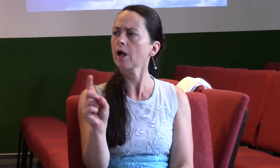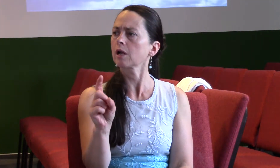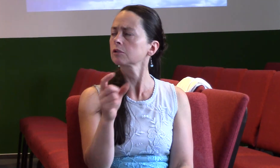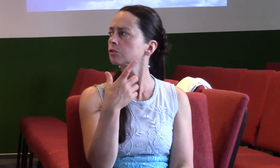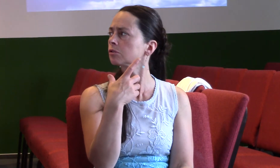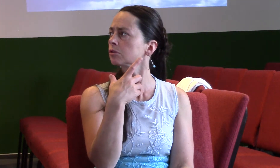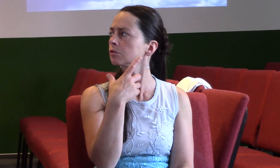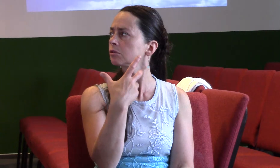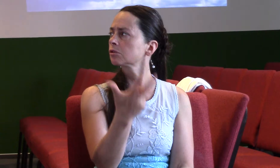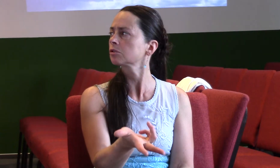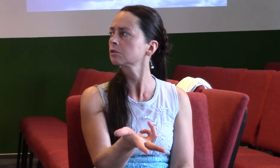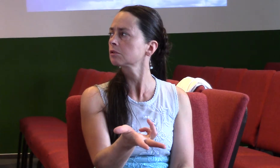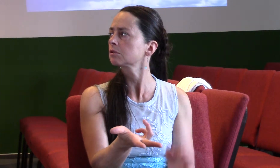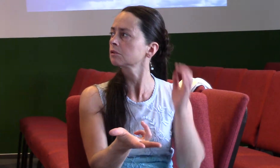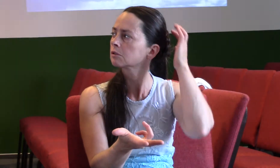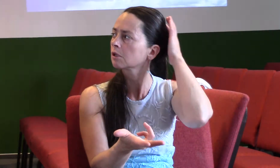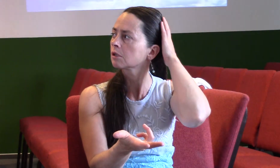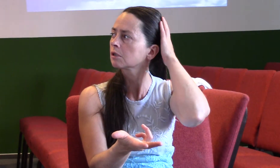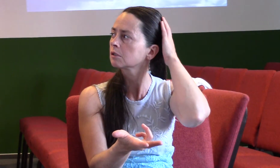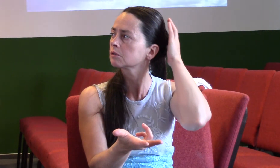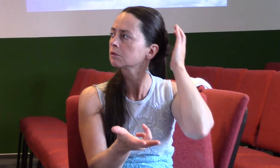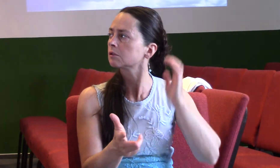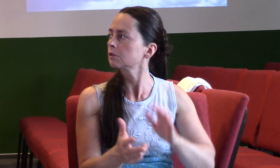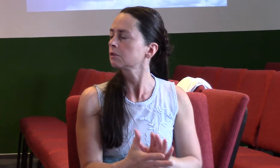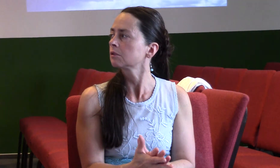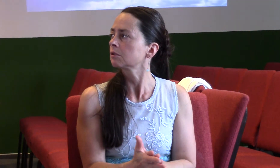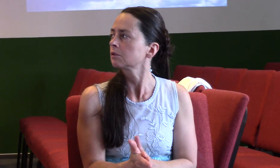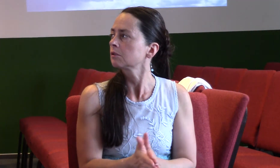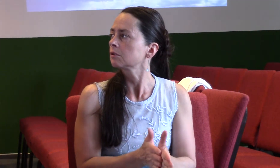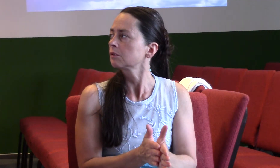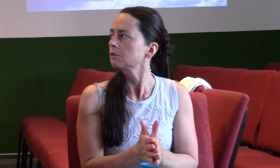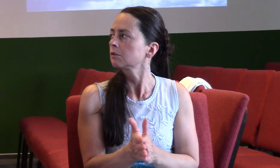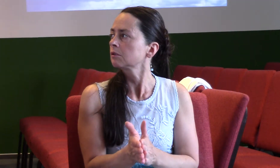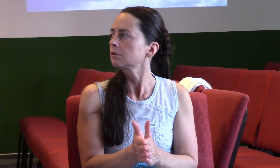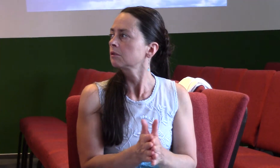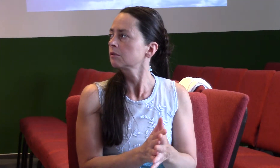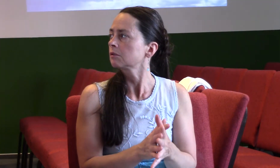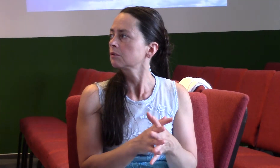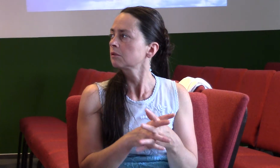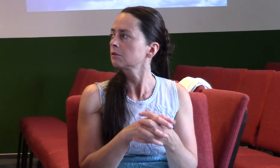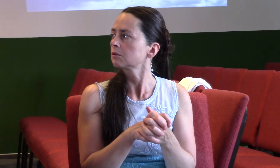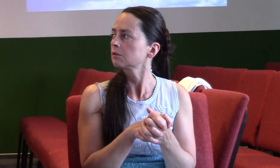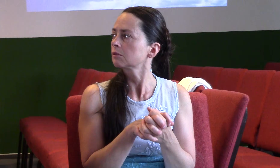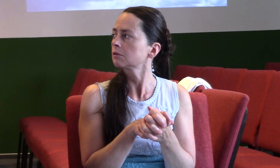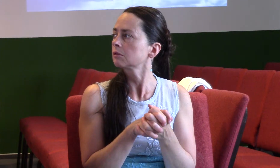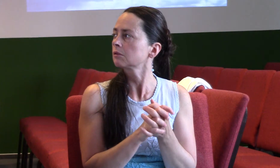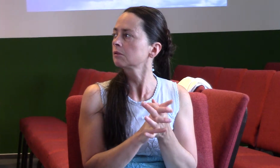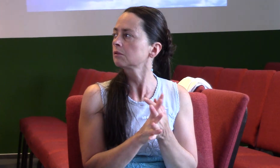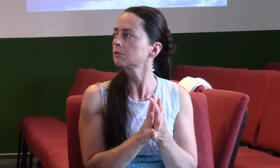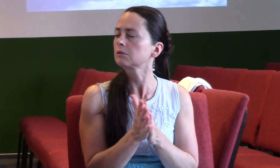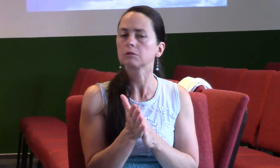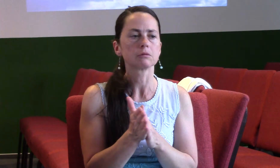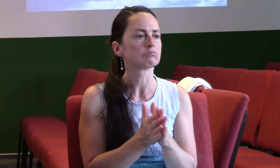Když však je dopaden, nahradí to sedmkrát, i kdyby měl dát všechen